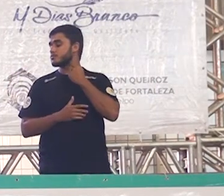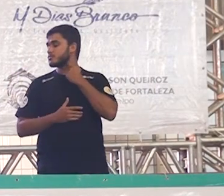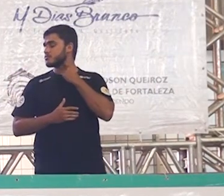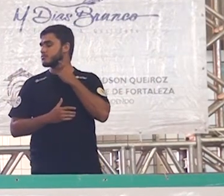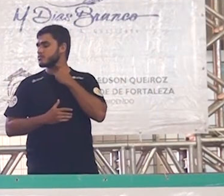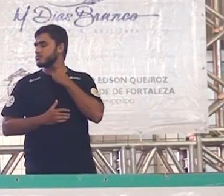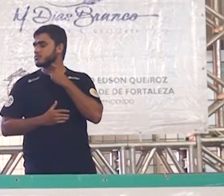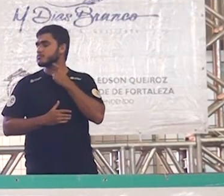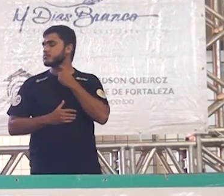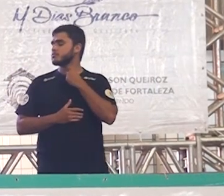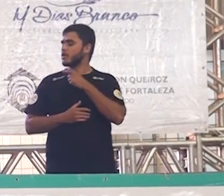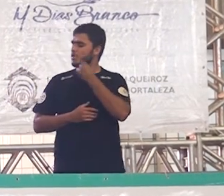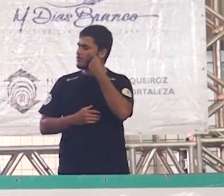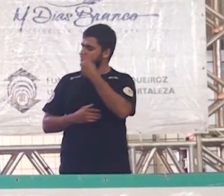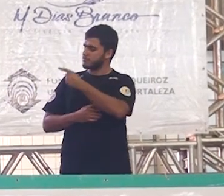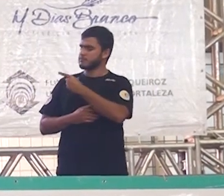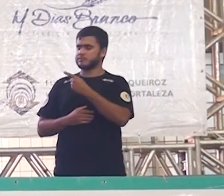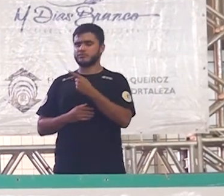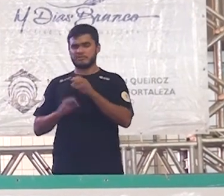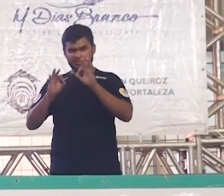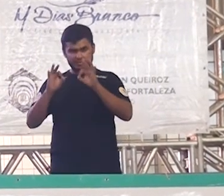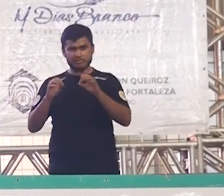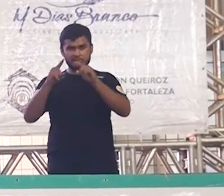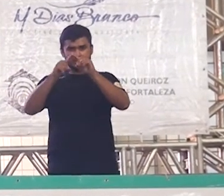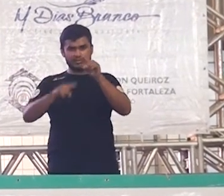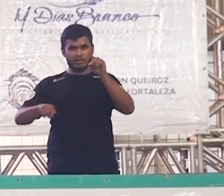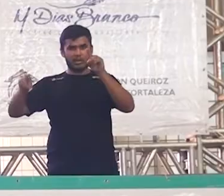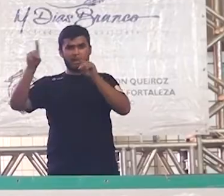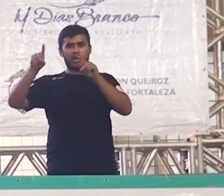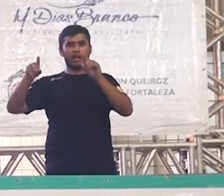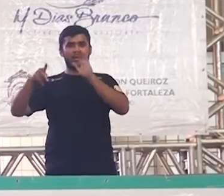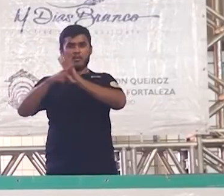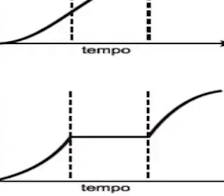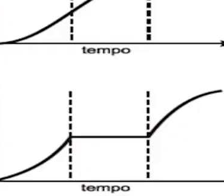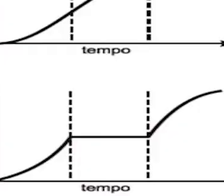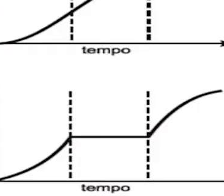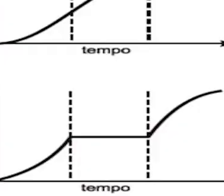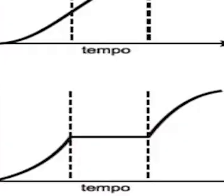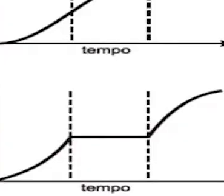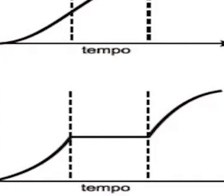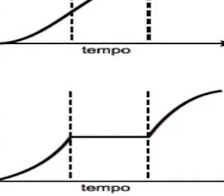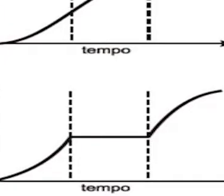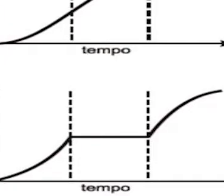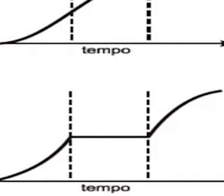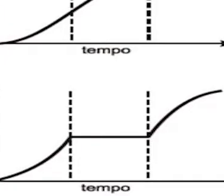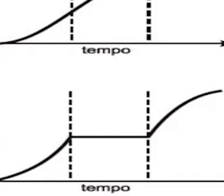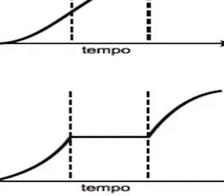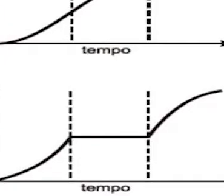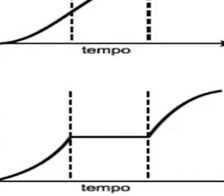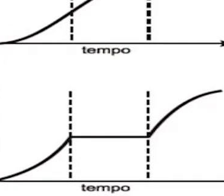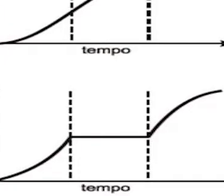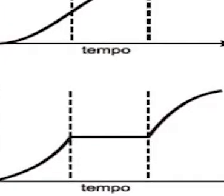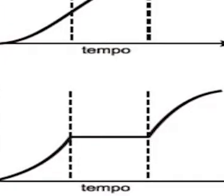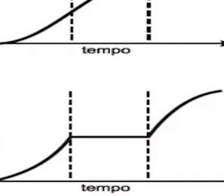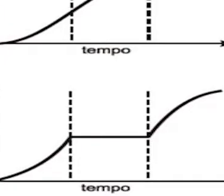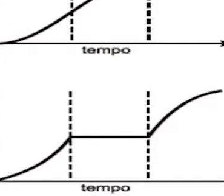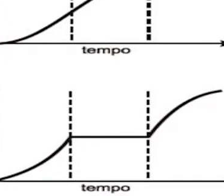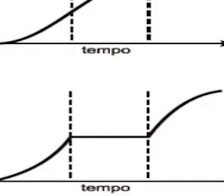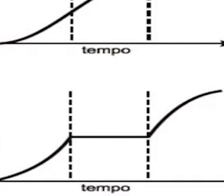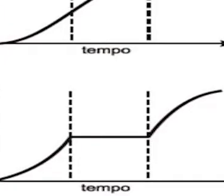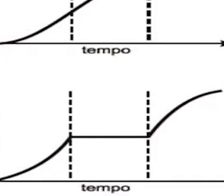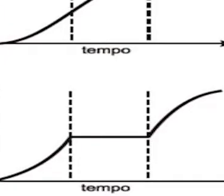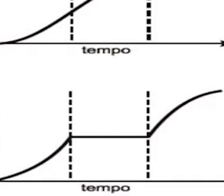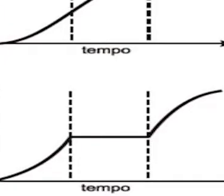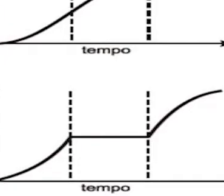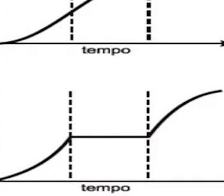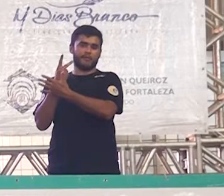Professor, se o primeiro trecho vai ser essa concavidade para cima, eu estou observando que o item E já caiu fora. Mas